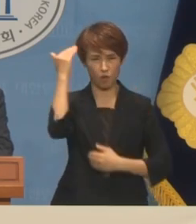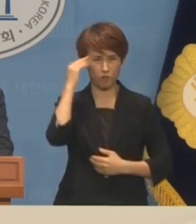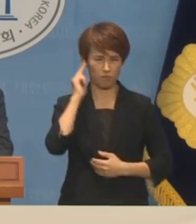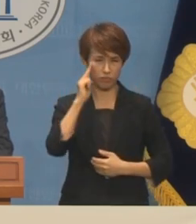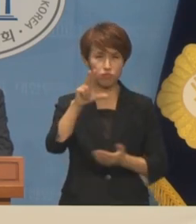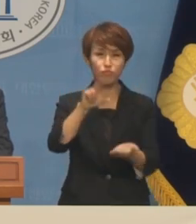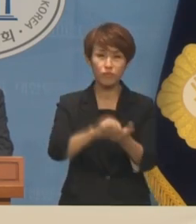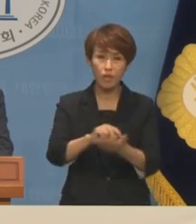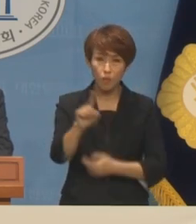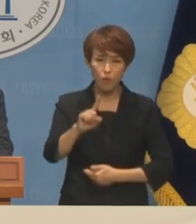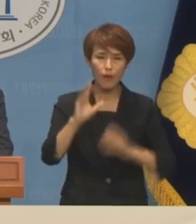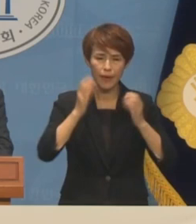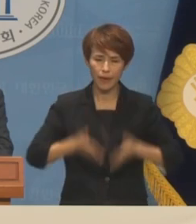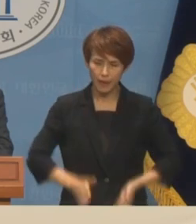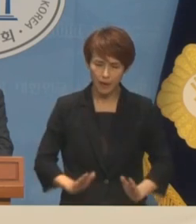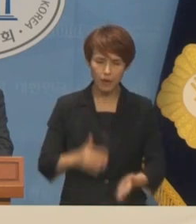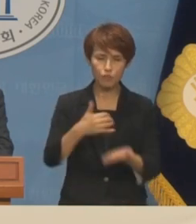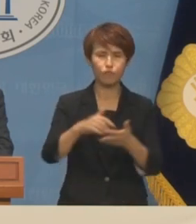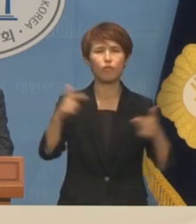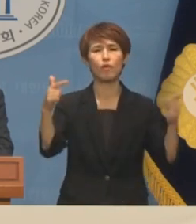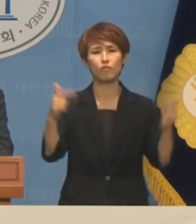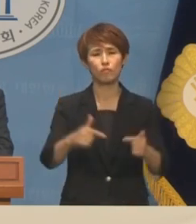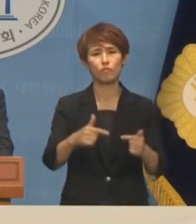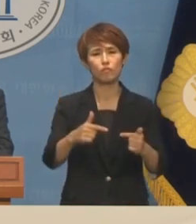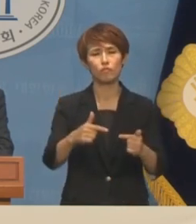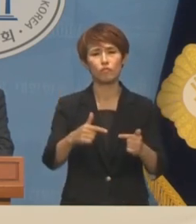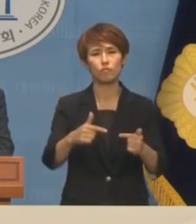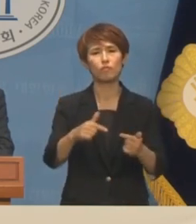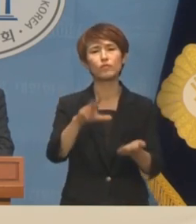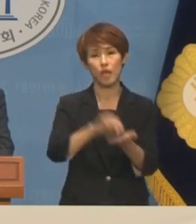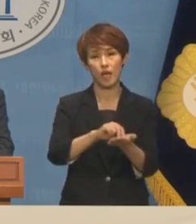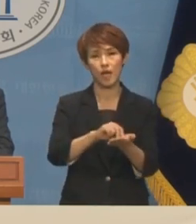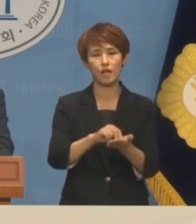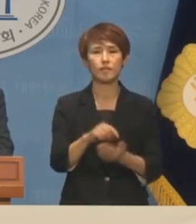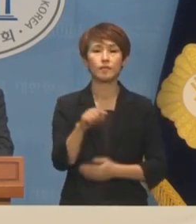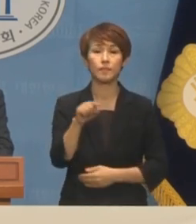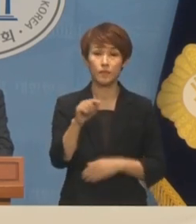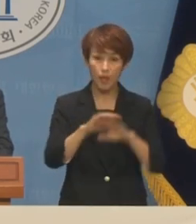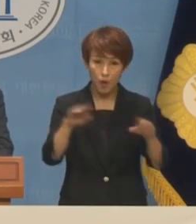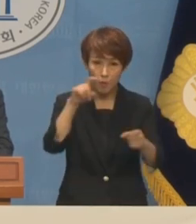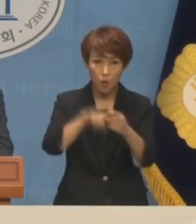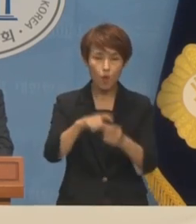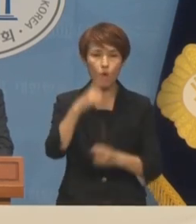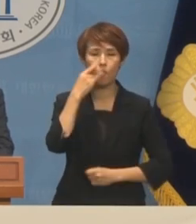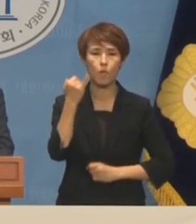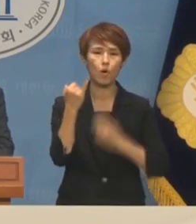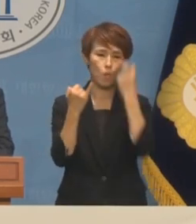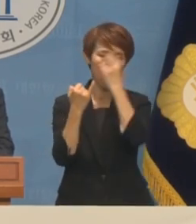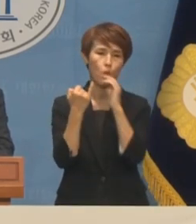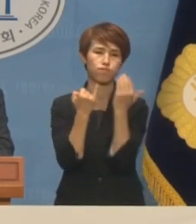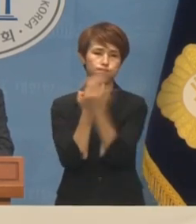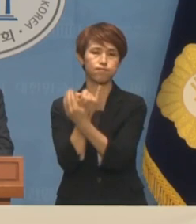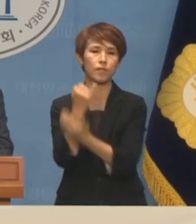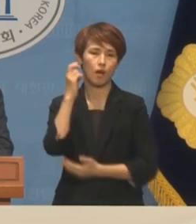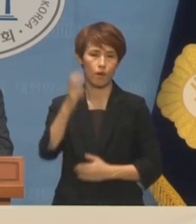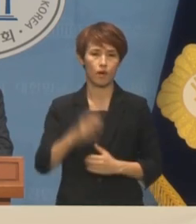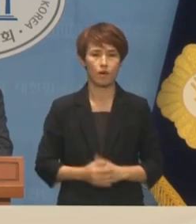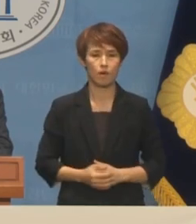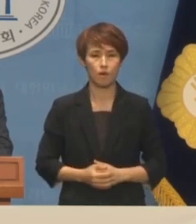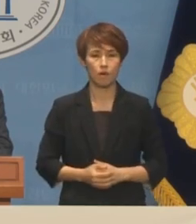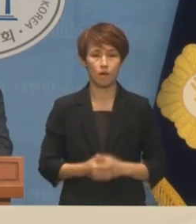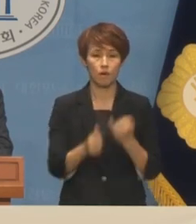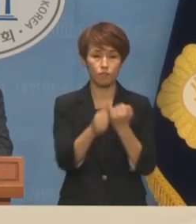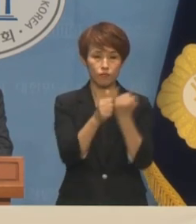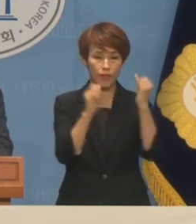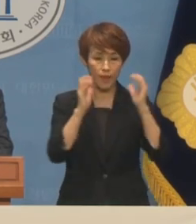심각한 저출생 문제 해결에 도움이 될 수 있는 모성보호 강화 법률안입니다. 배우자 출산